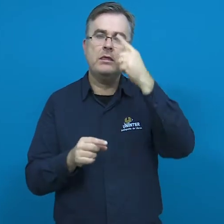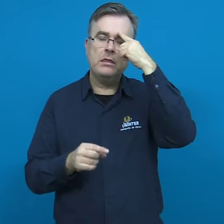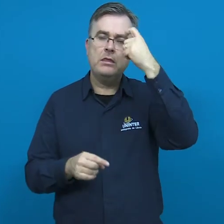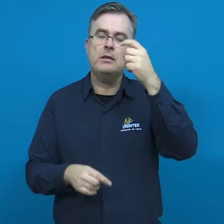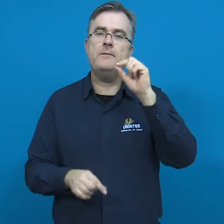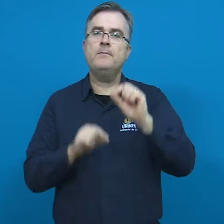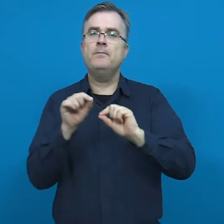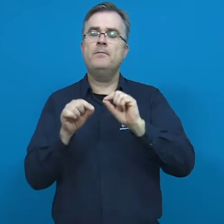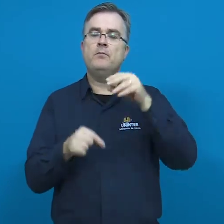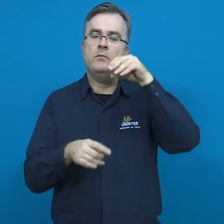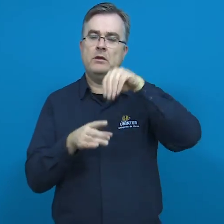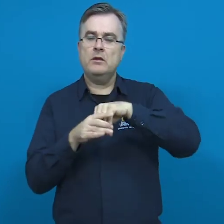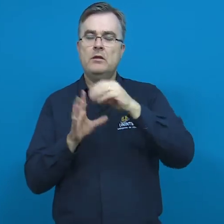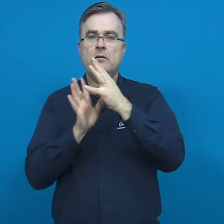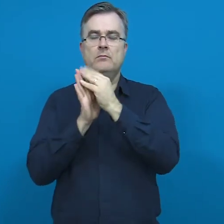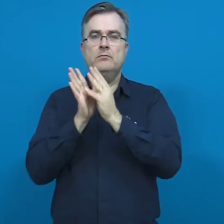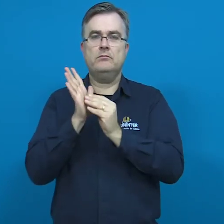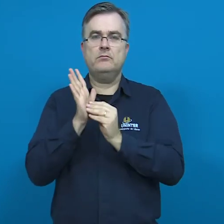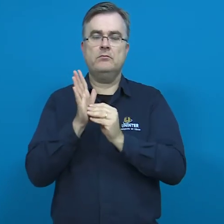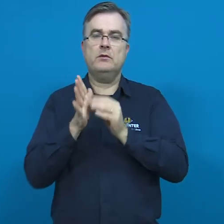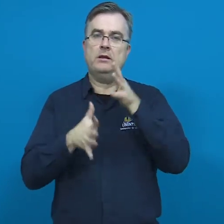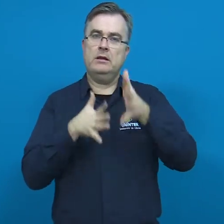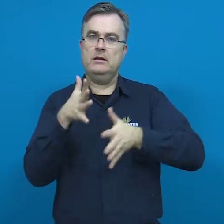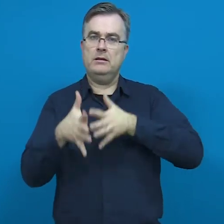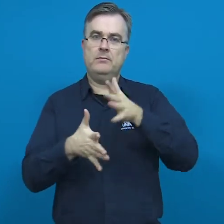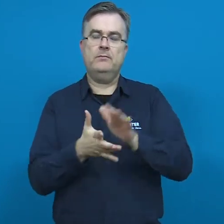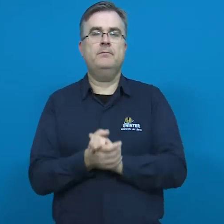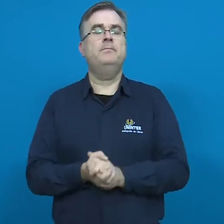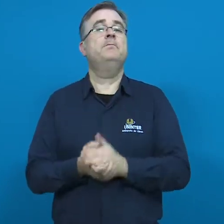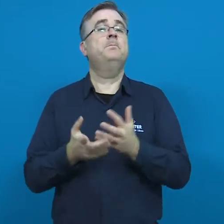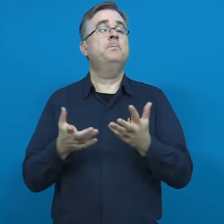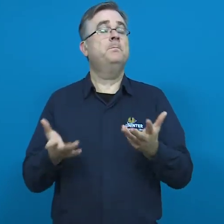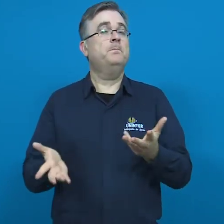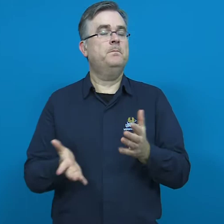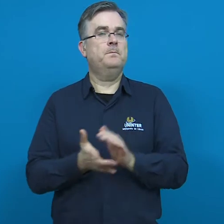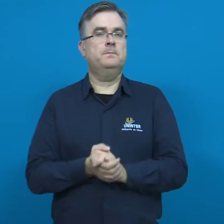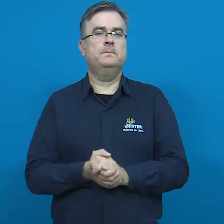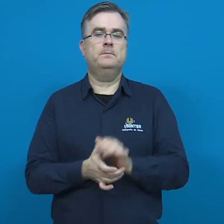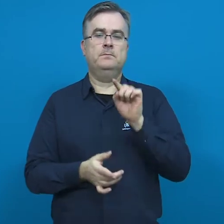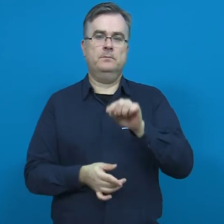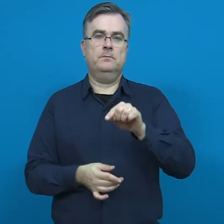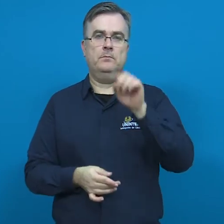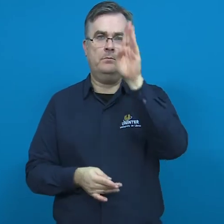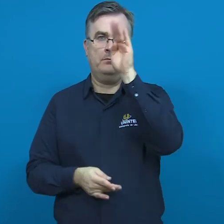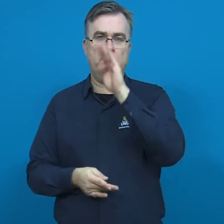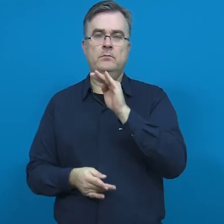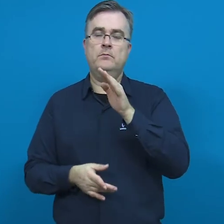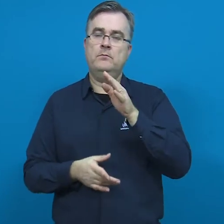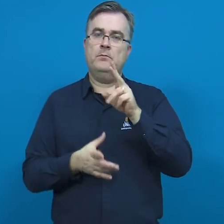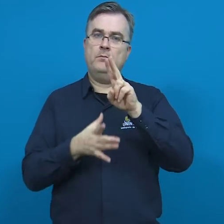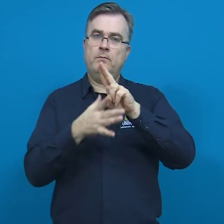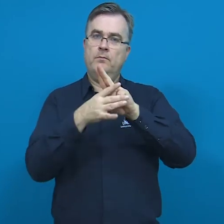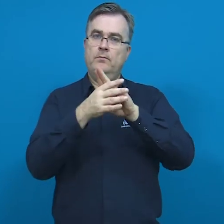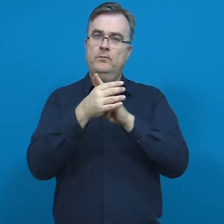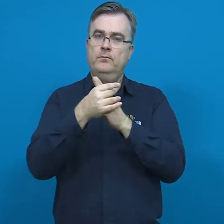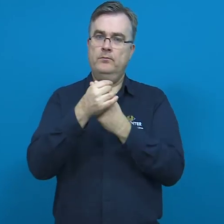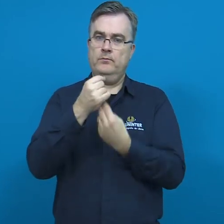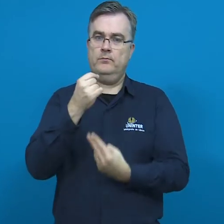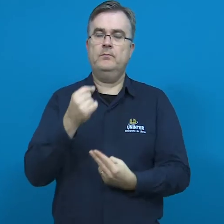ideia, né, dentro do conteúdo de Libras. Tá, então, aqui no Brasil, o